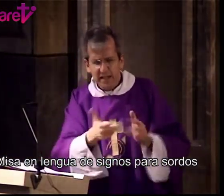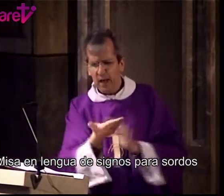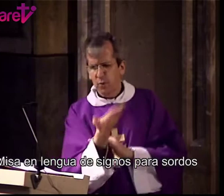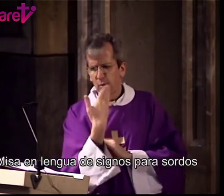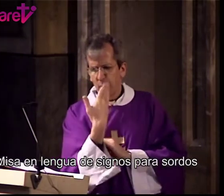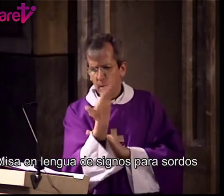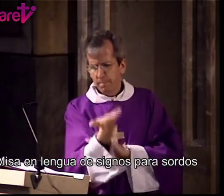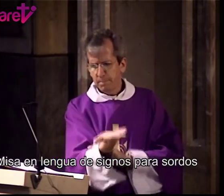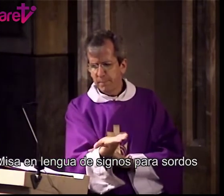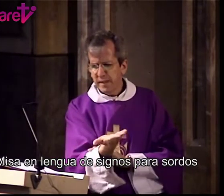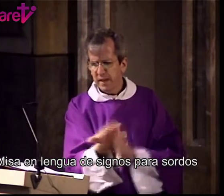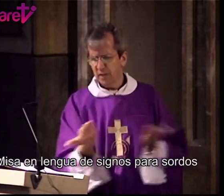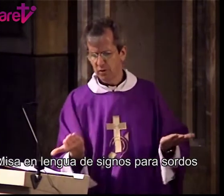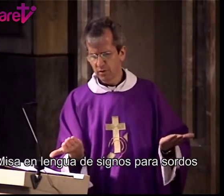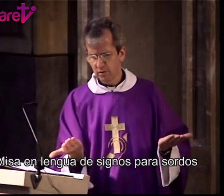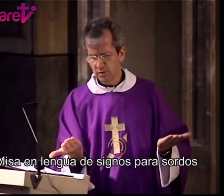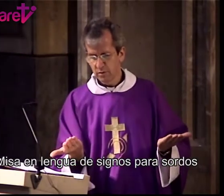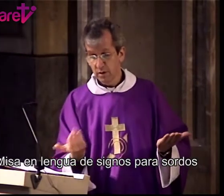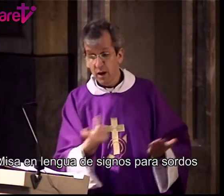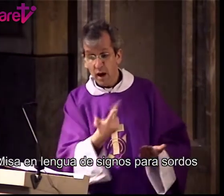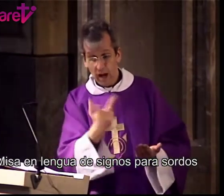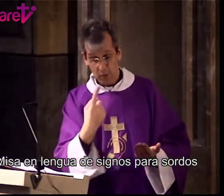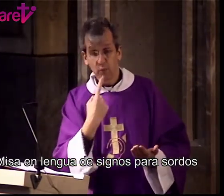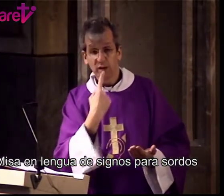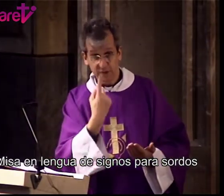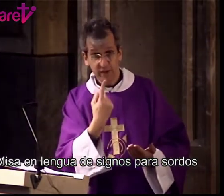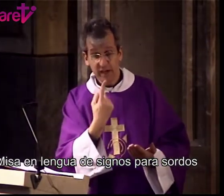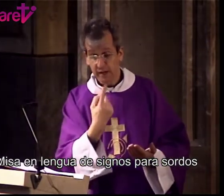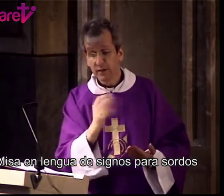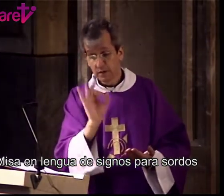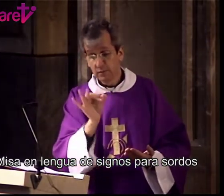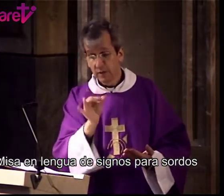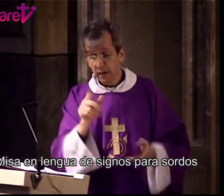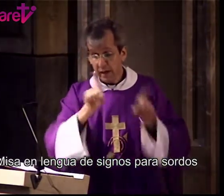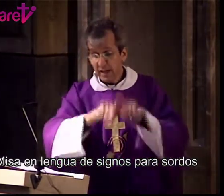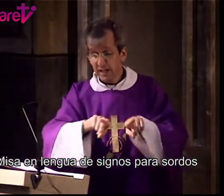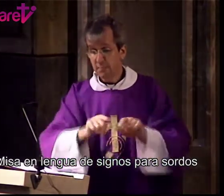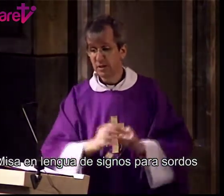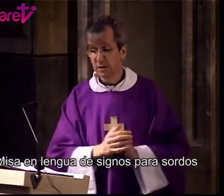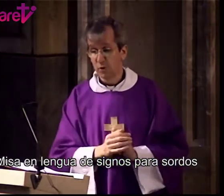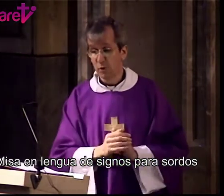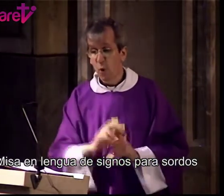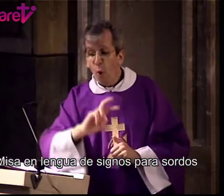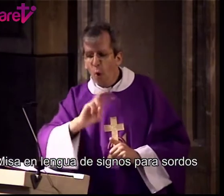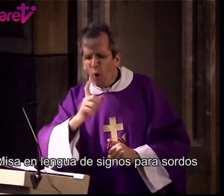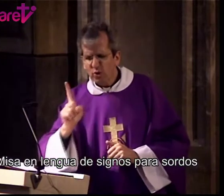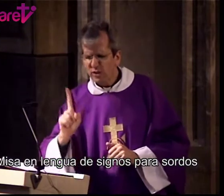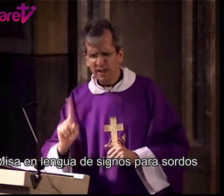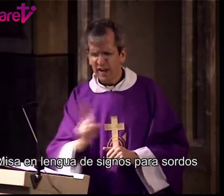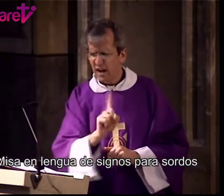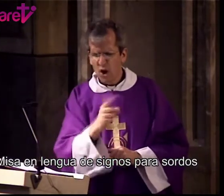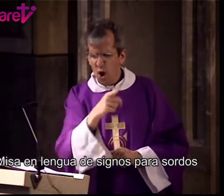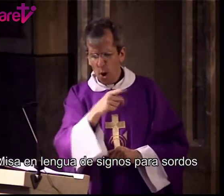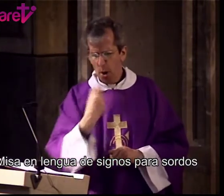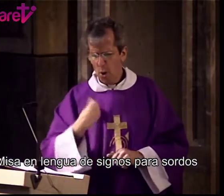sentado pidiendo? Algunas decían: Es el mismo. Otros decían: No es